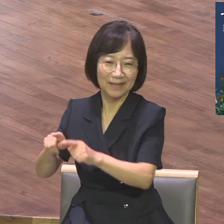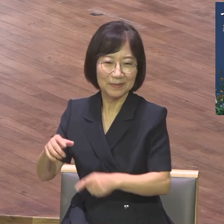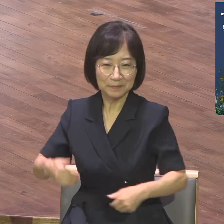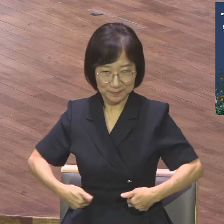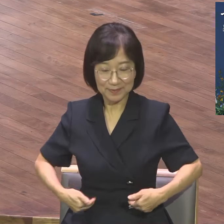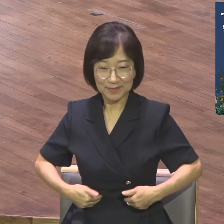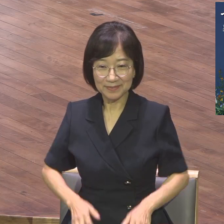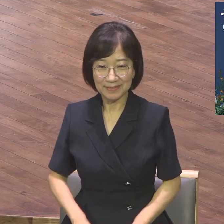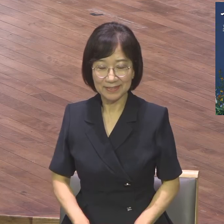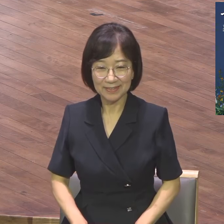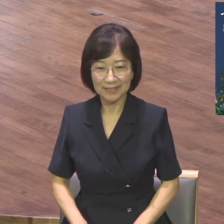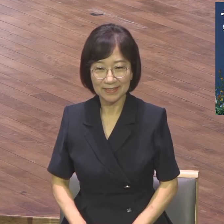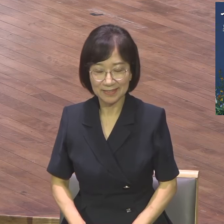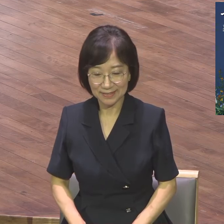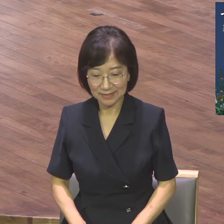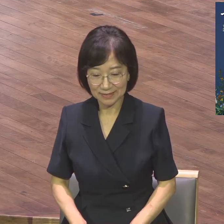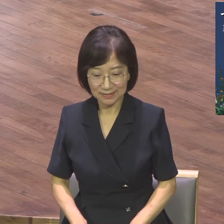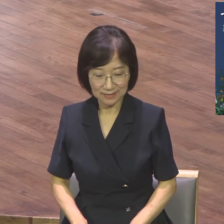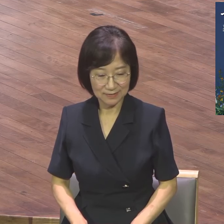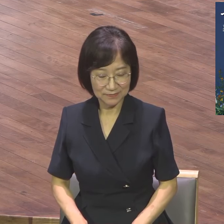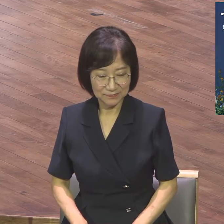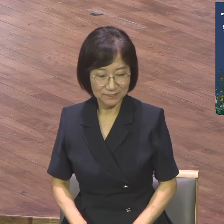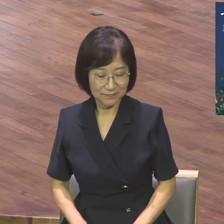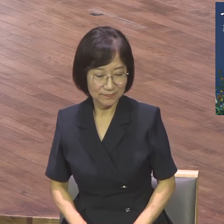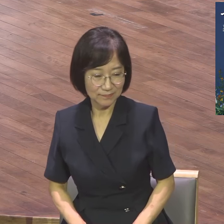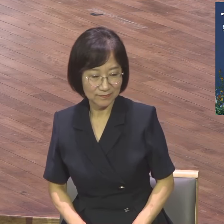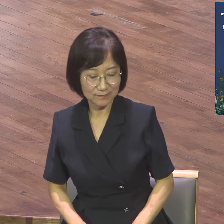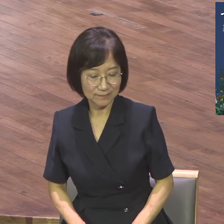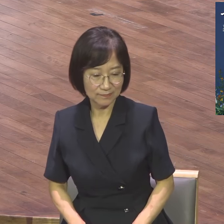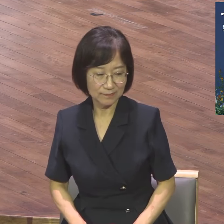성경이 원하는 건 그거예요.